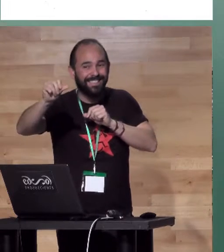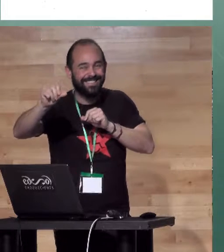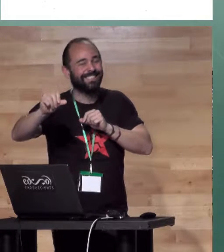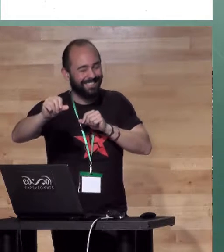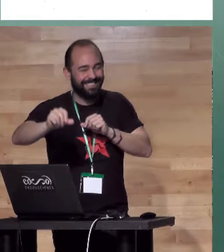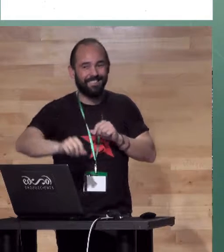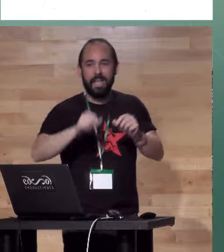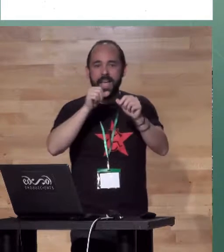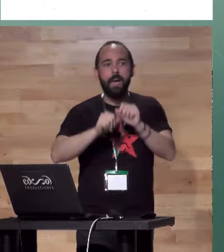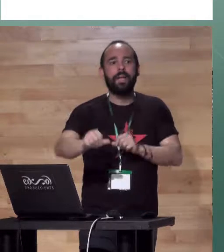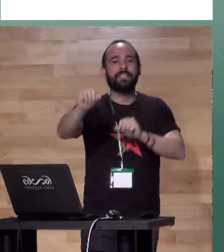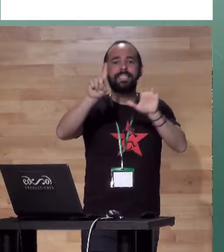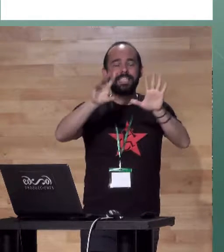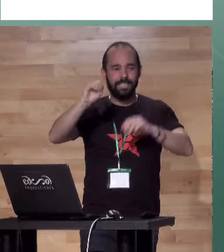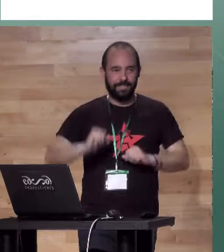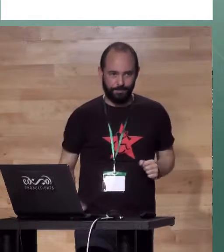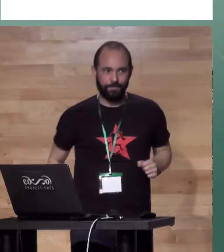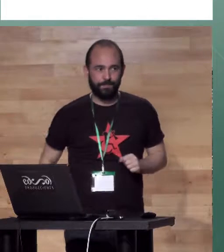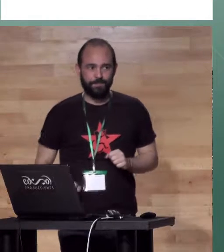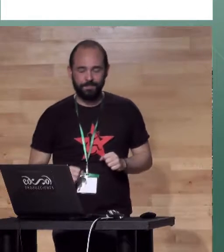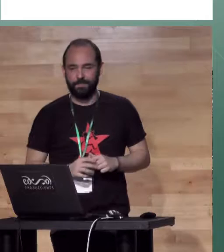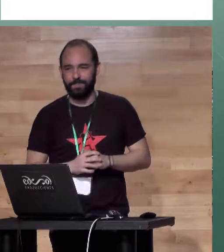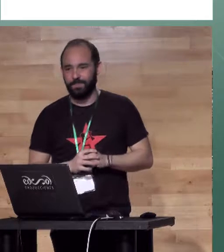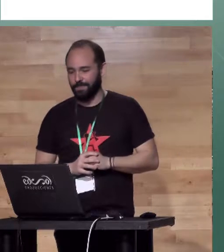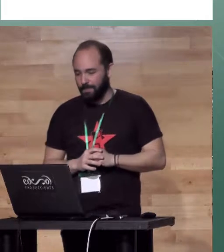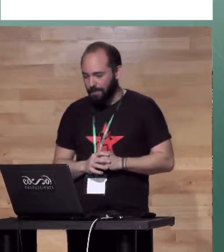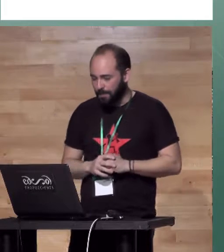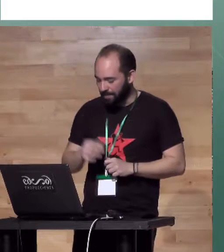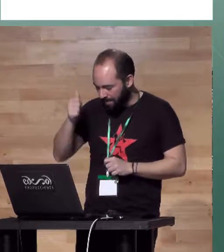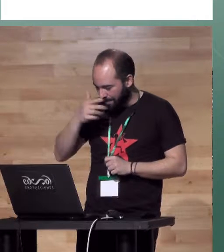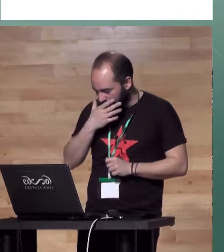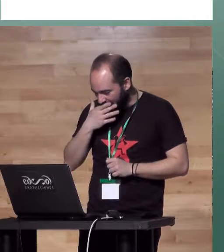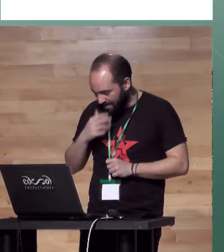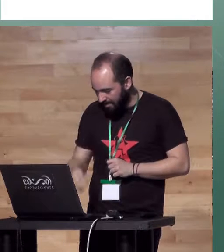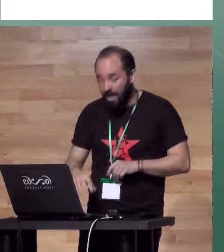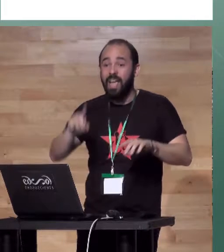Pues como mínimo 60. Como mínimo 60.